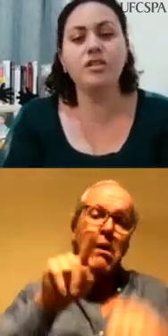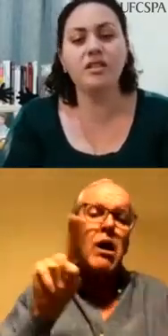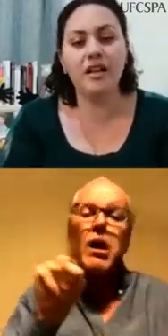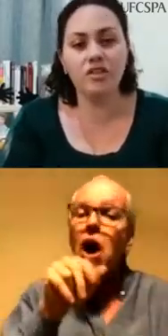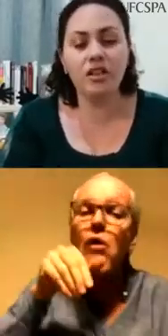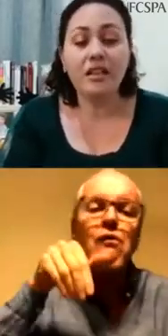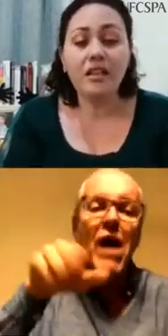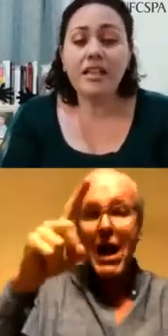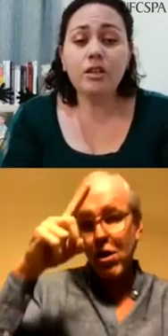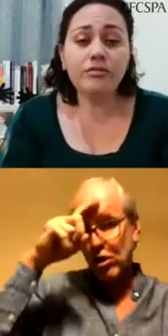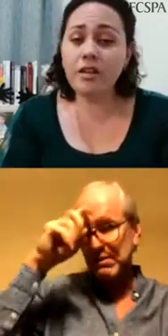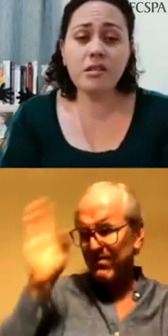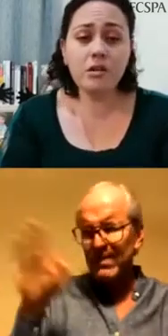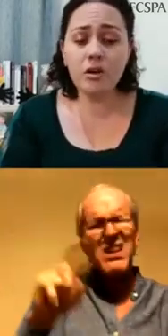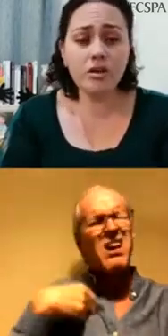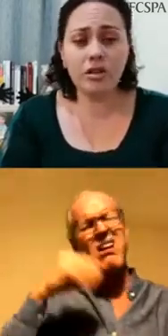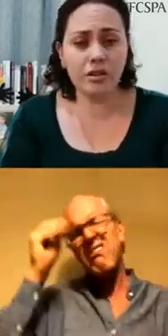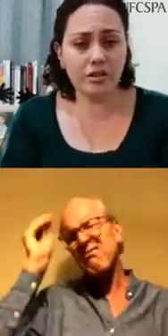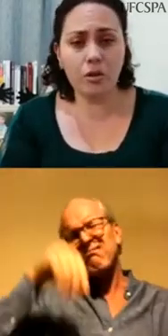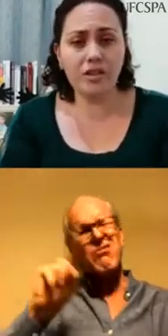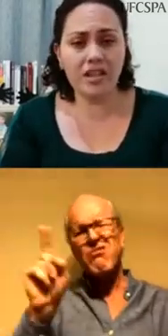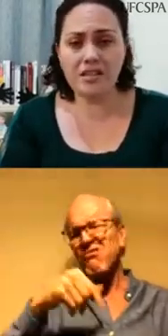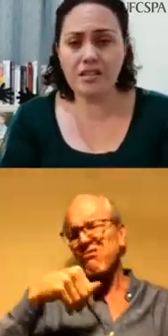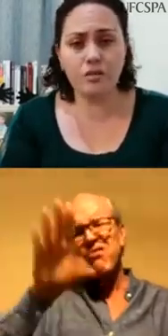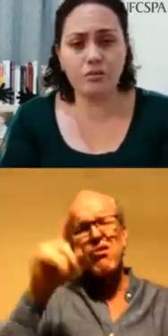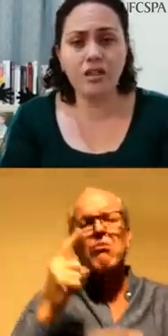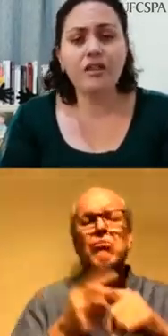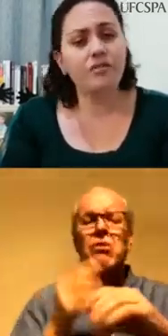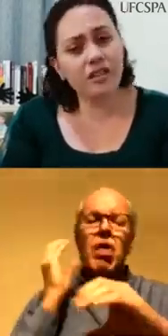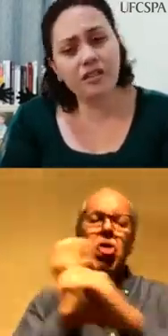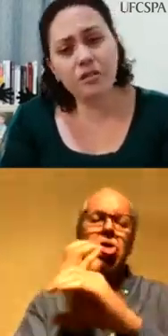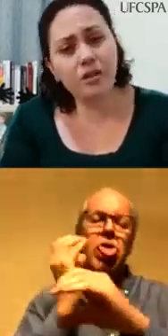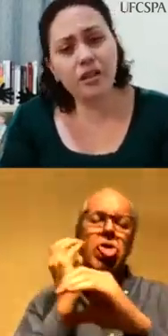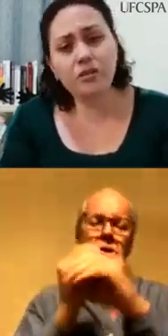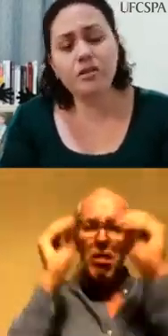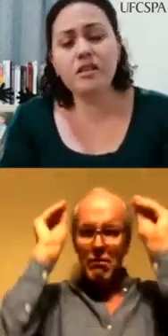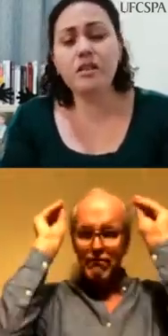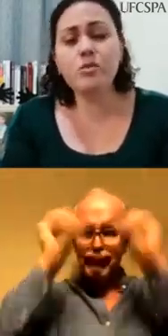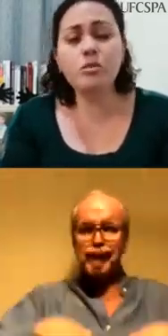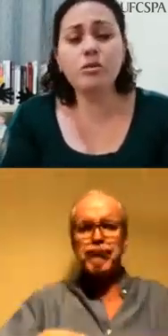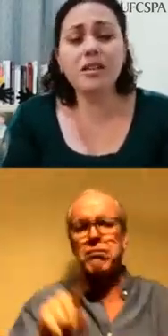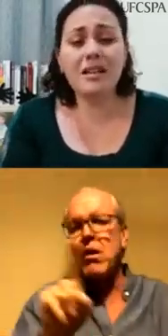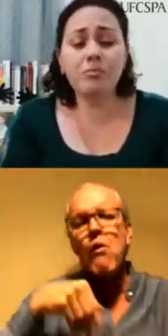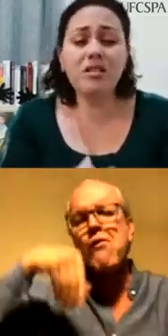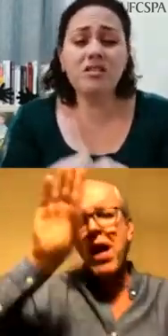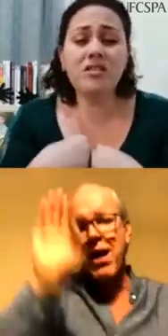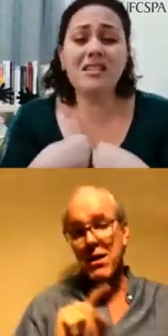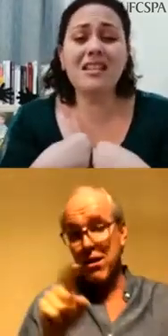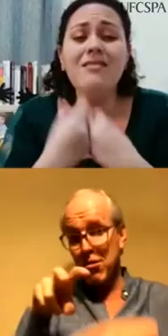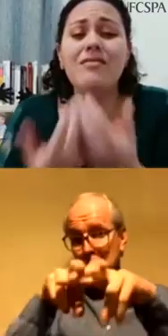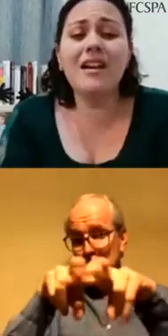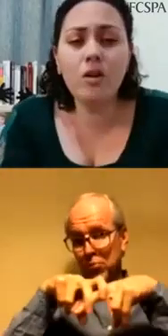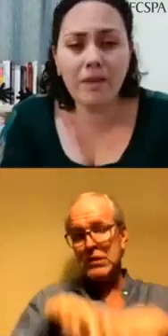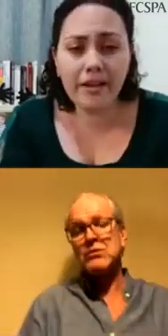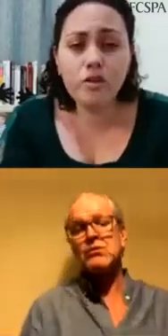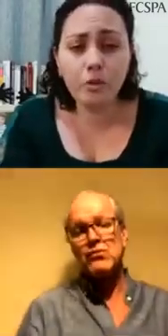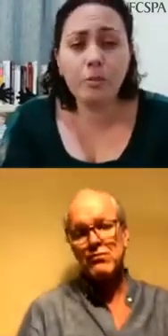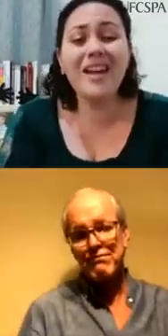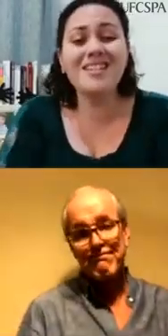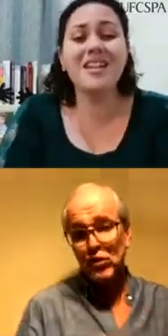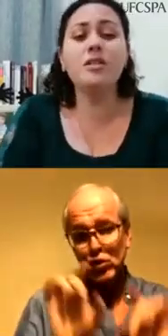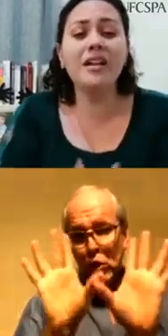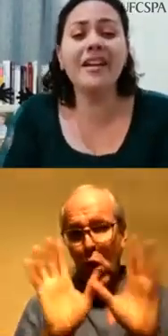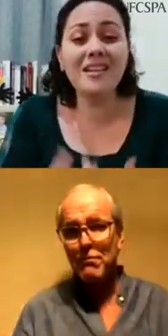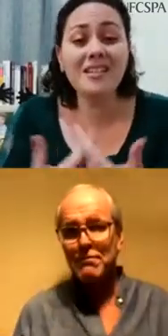essa comunidade. E não ficar ansioso na hora da comunicação. Fica tranquilo, senão o surdo muitas vezes nem vai ao médico